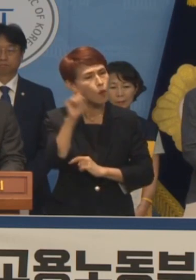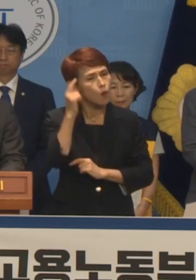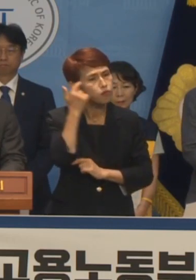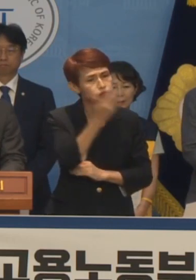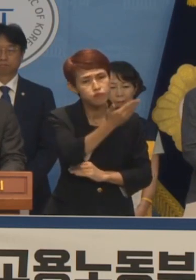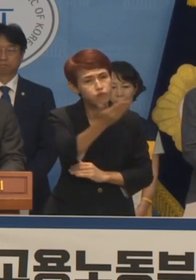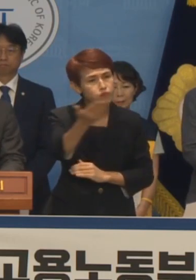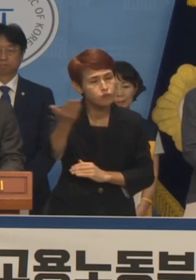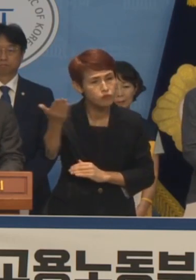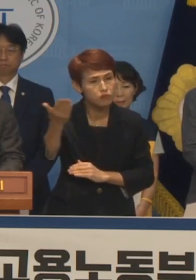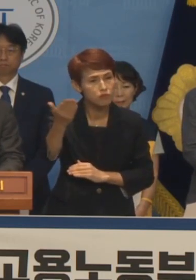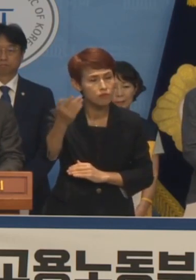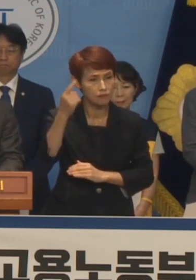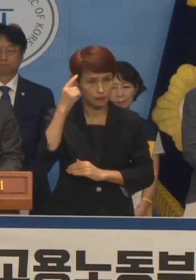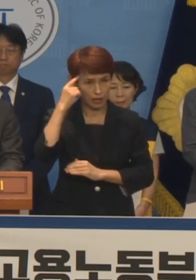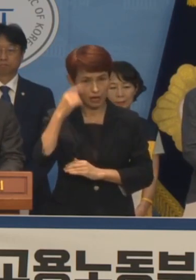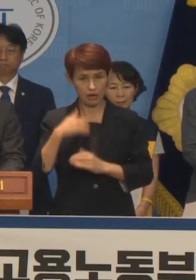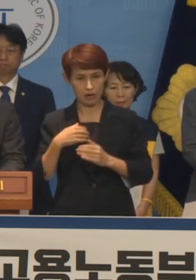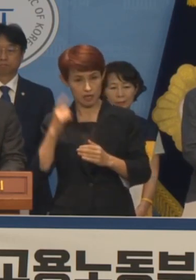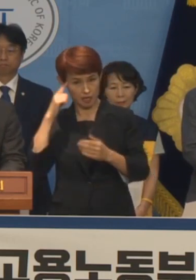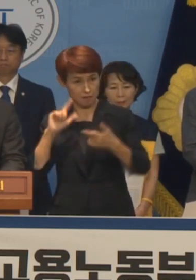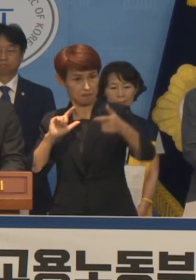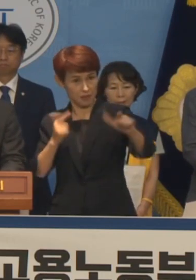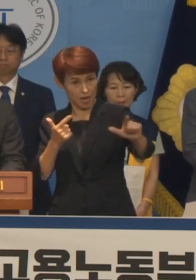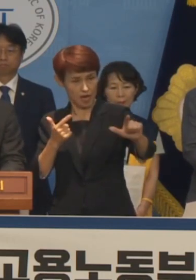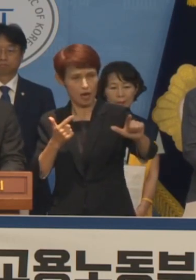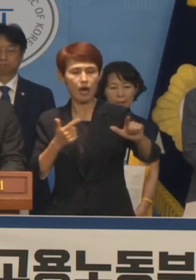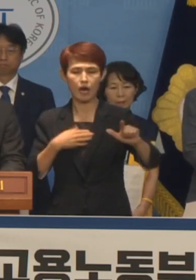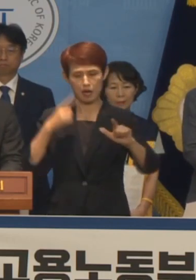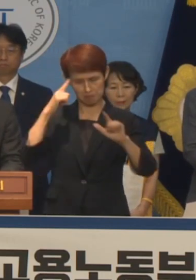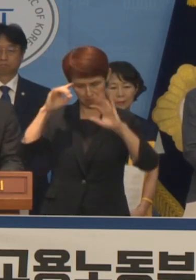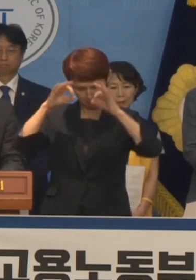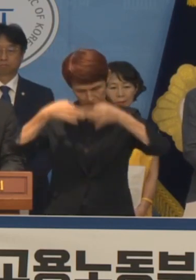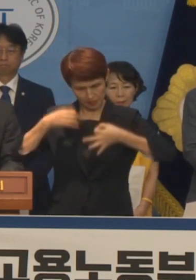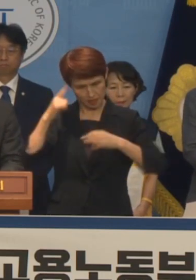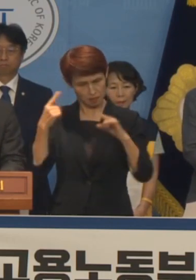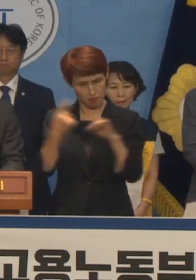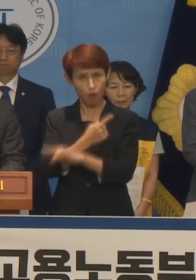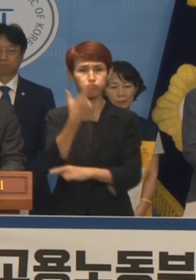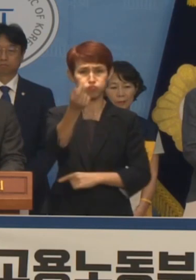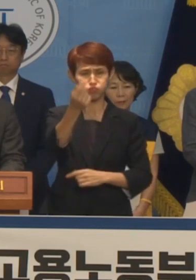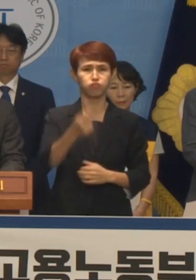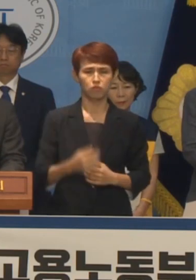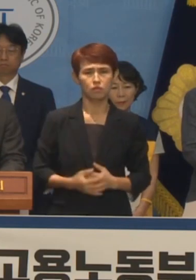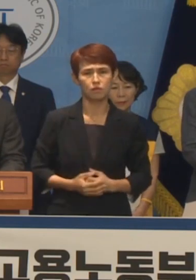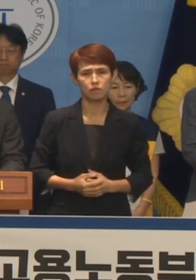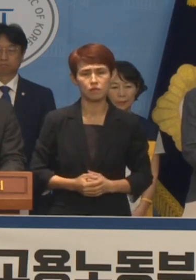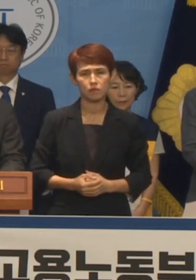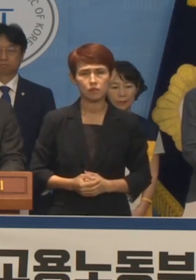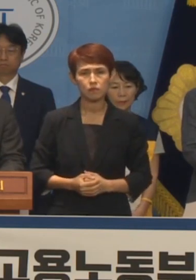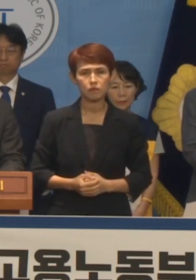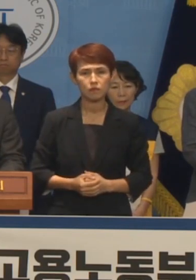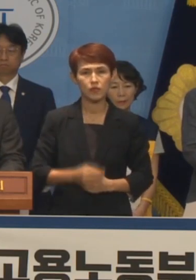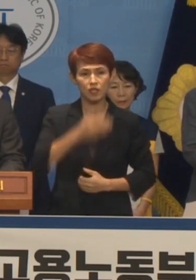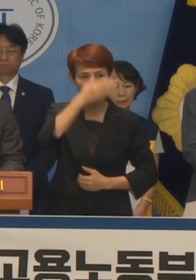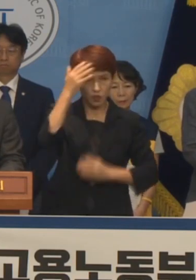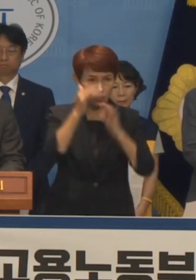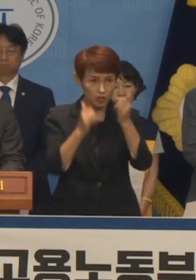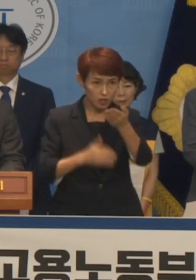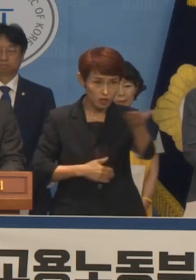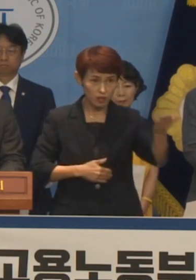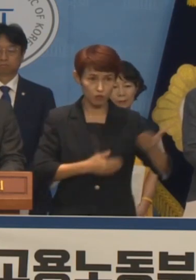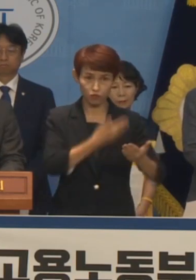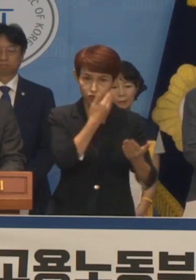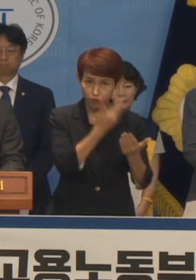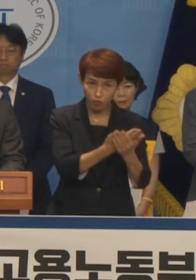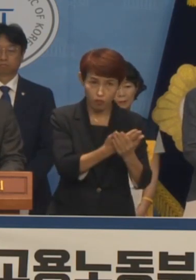소리가 본인의 생각과 다르다면 생각을 전환하는 것이 맞지 않습니까? 말 그대로 청년이 문제라면